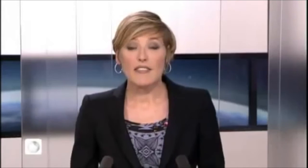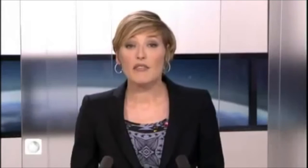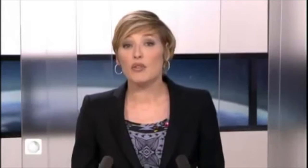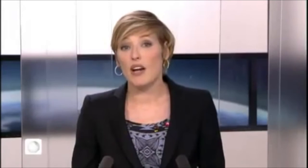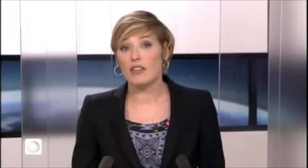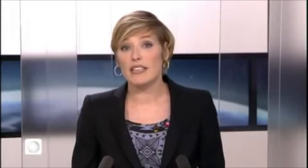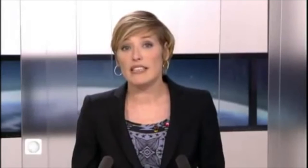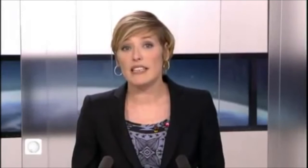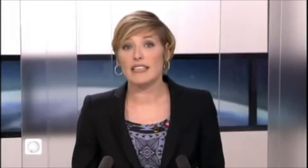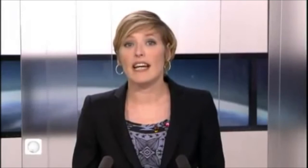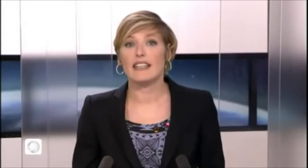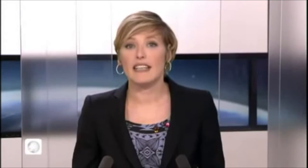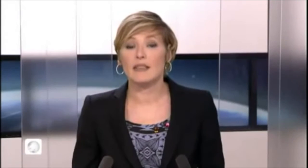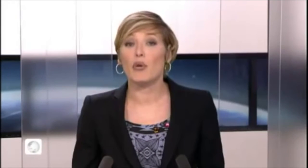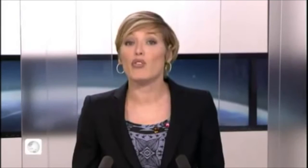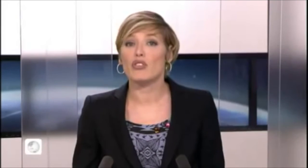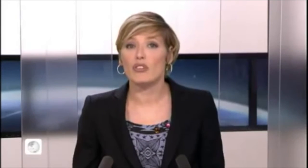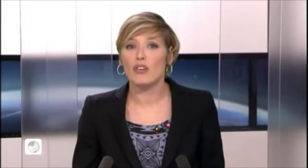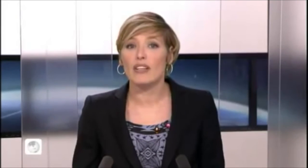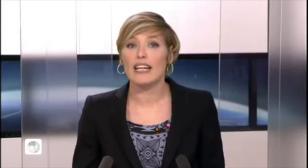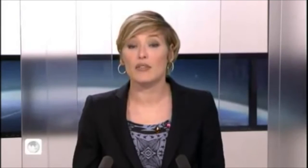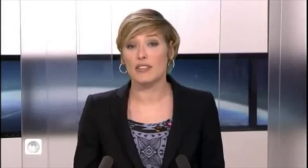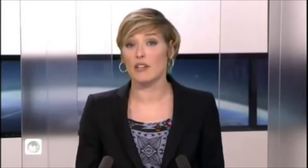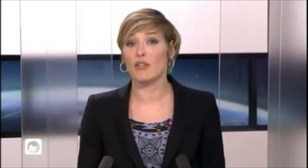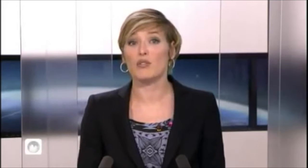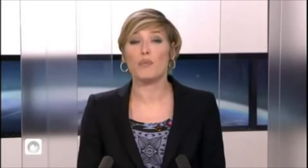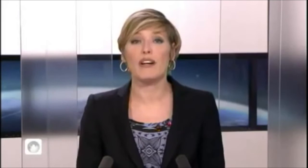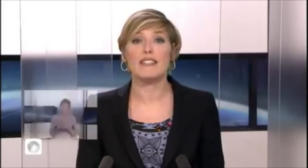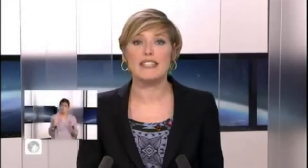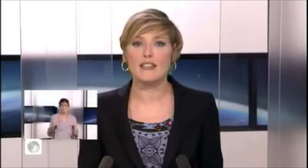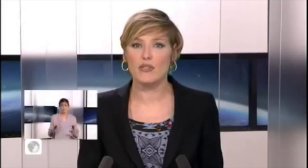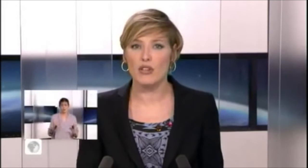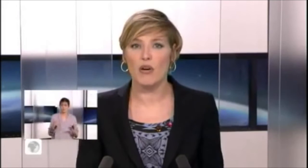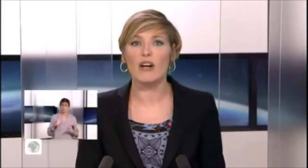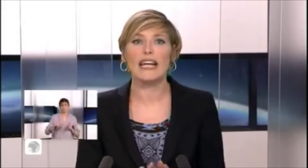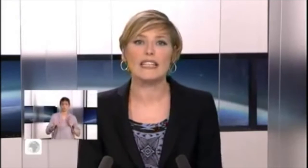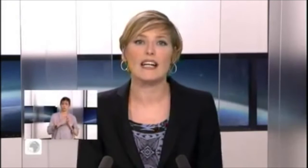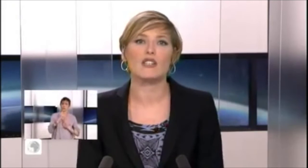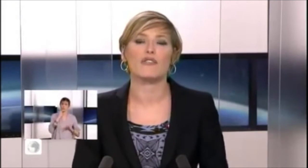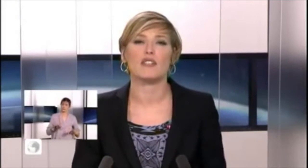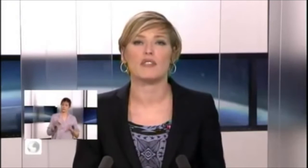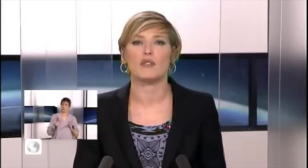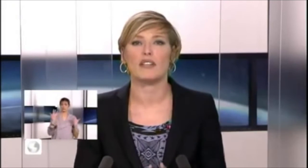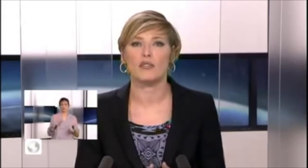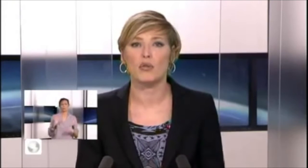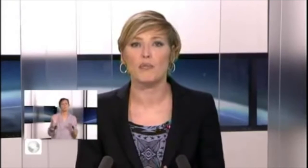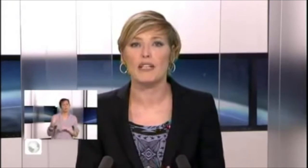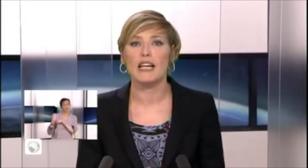Saviez-vous que la langue des signes a été interdite pendant 100 ans, qu'elle est officielle en France depuis 6 ans seulement? Héritage revient sur l'histoire des sourds, une pièce